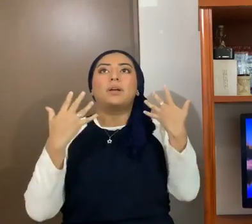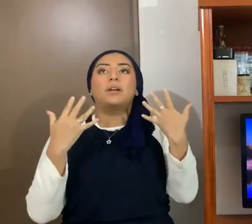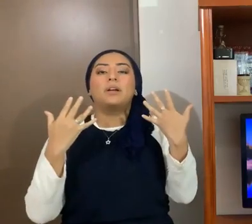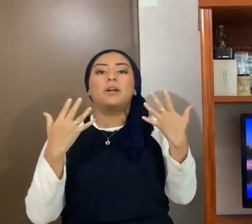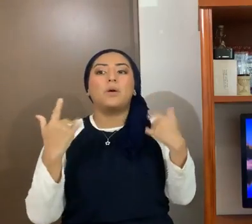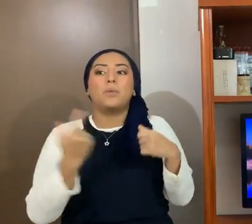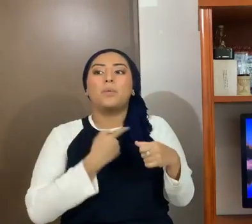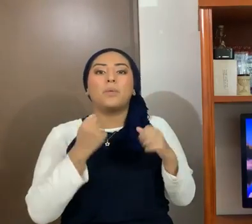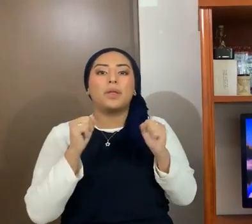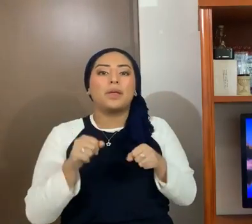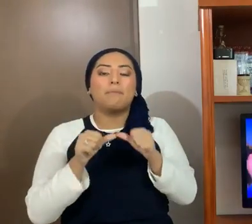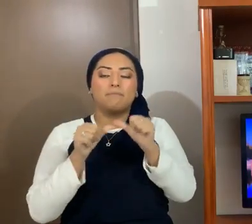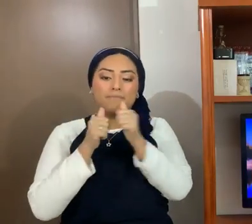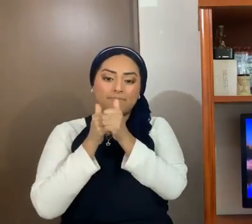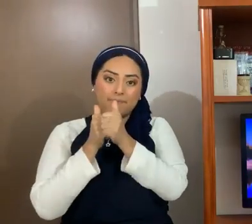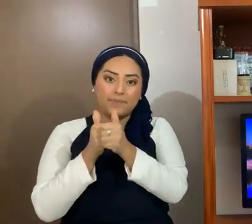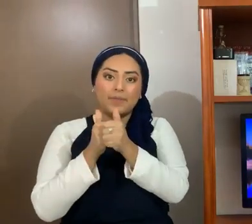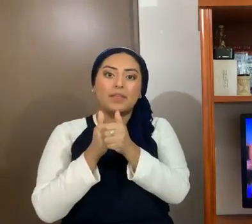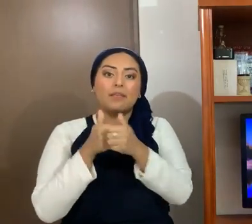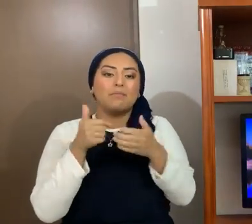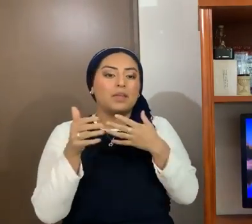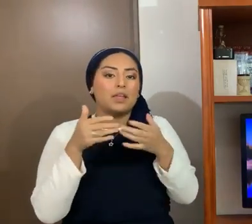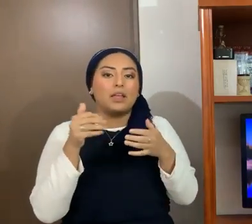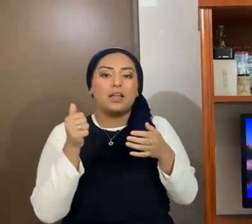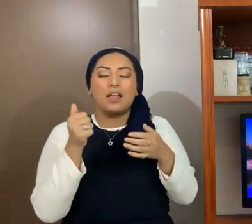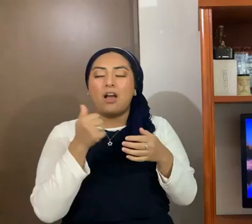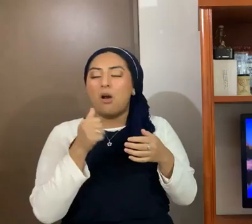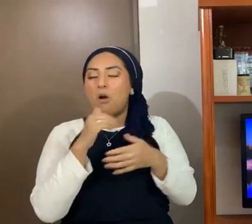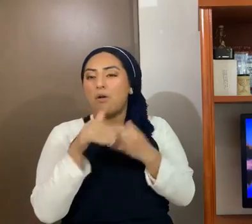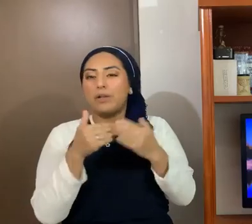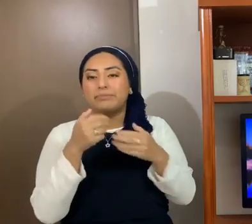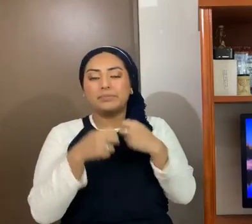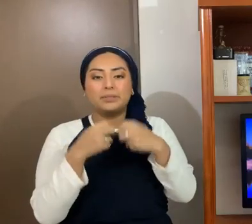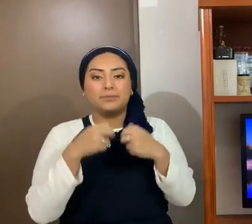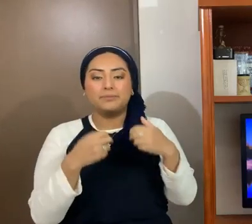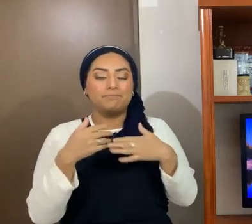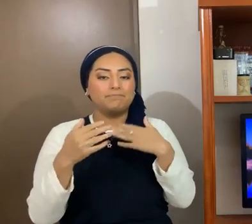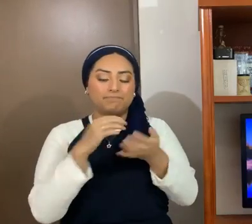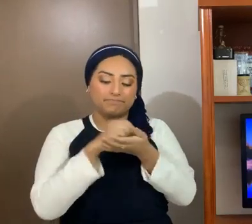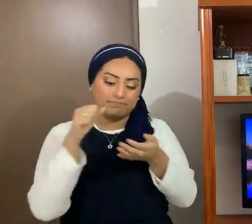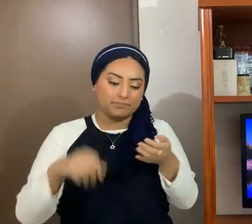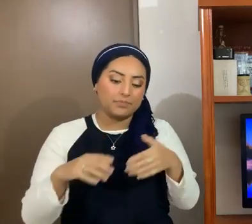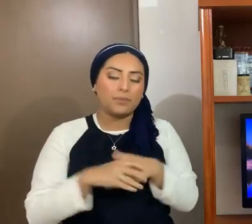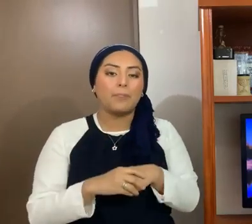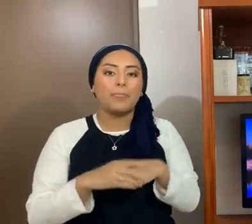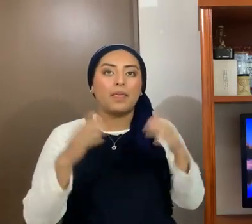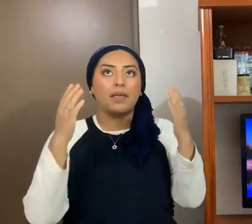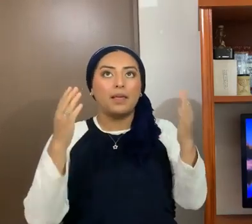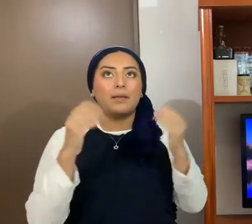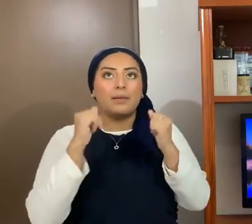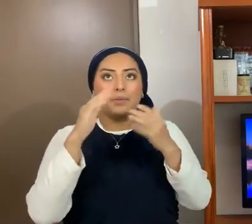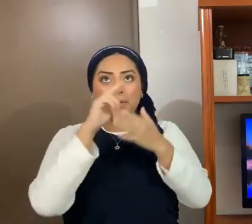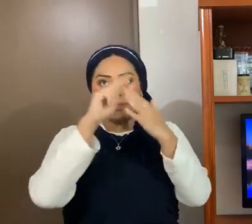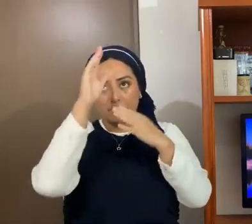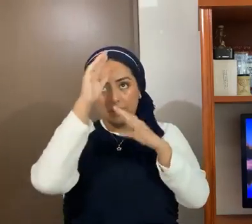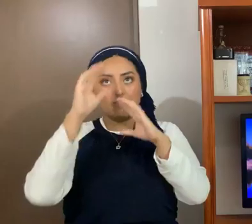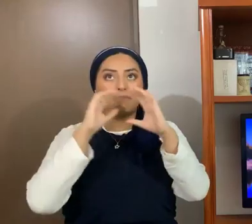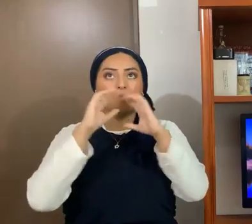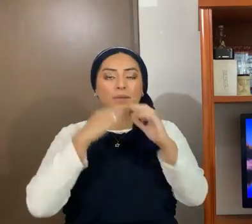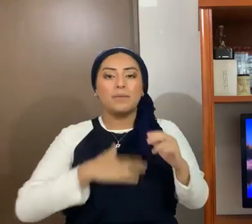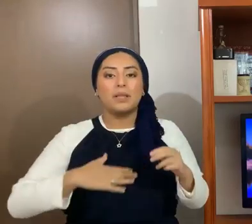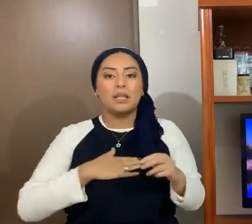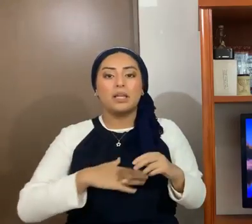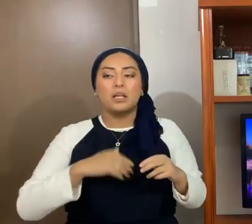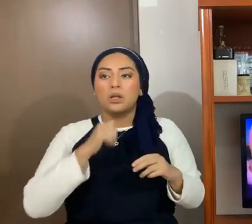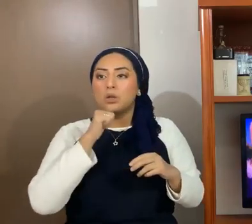para poder seguir adelante ante todo con tu ayuda, bendito Yahshua Mashiach. Abacadosh, háblanos, ministranos, por favor,